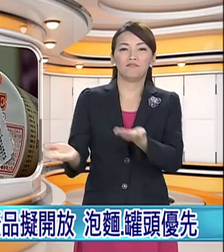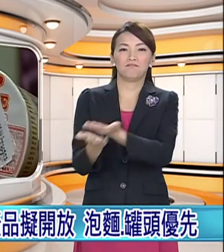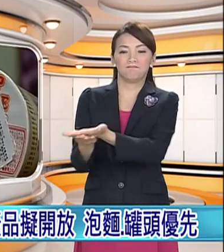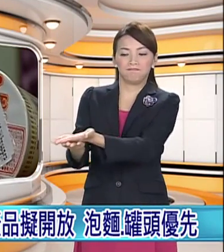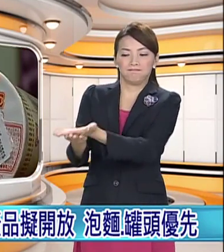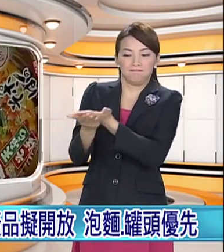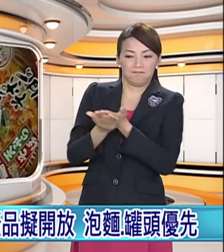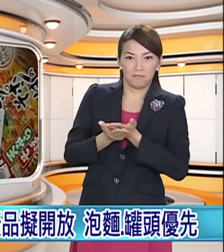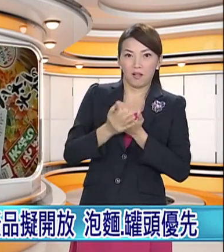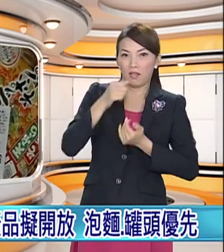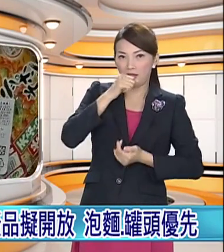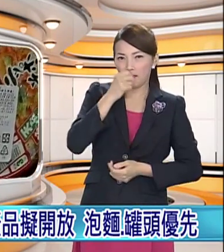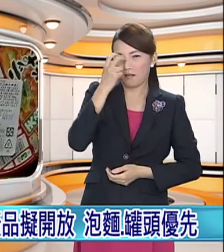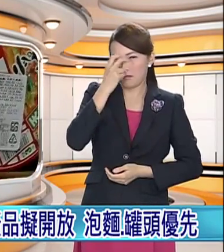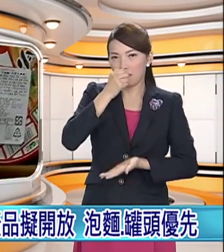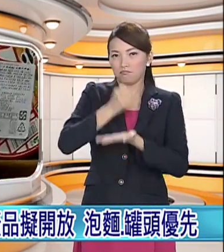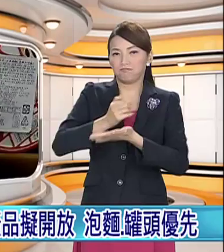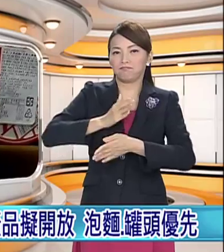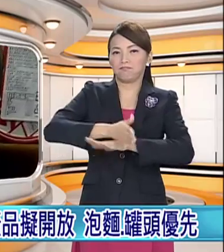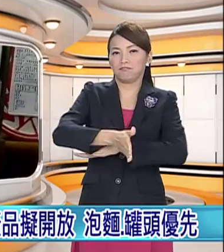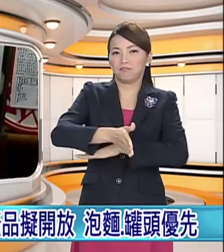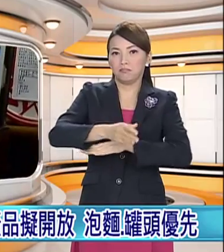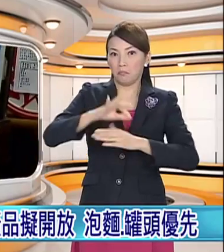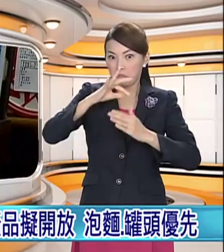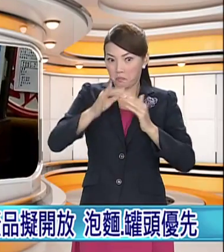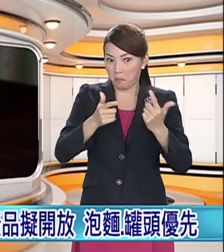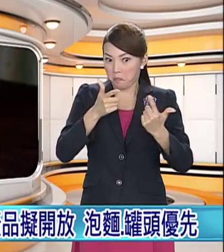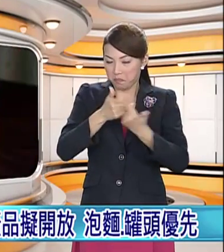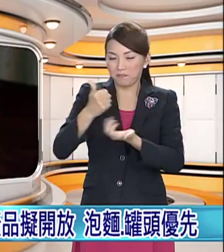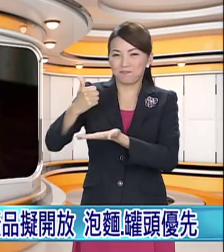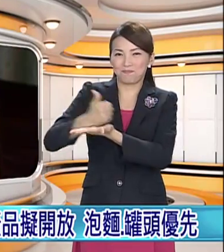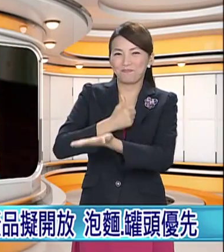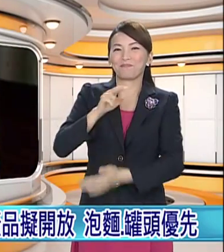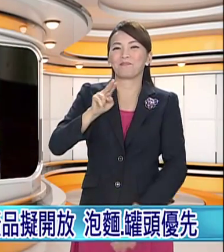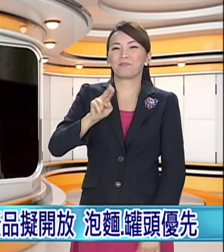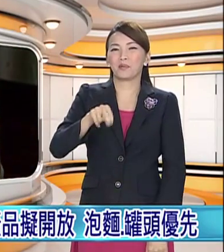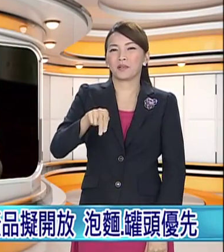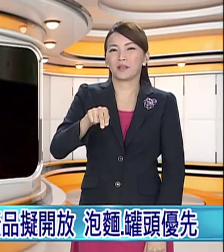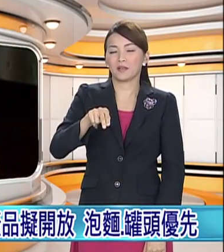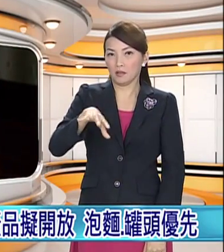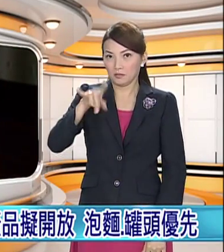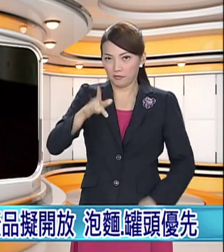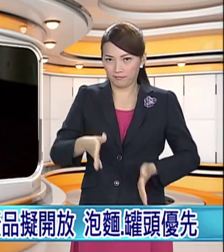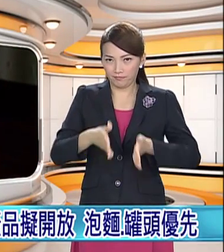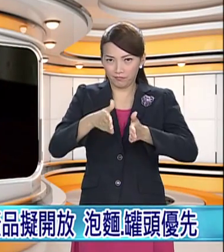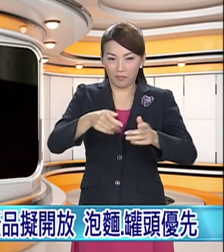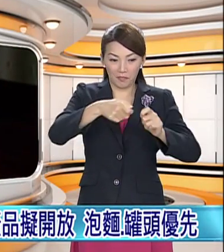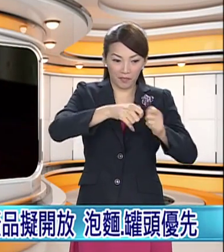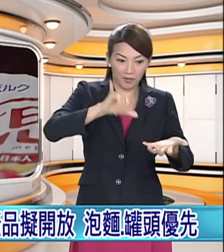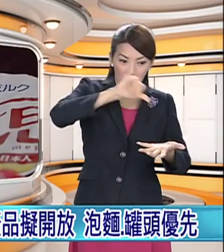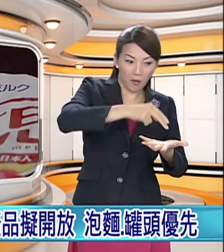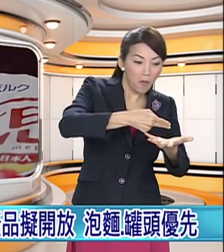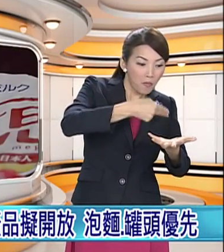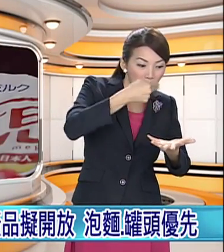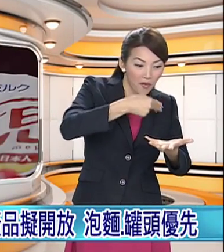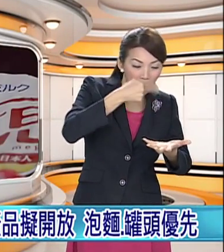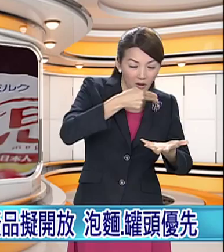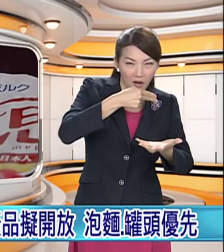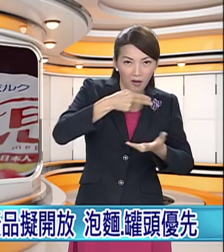的话，我国将会有条件的考虑开放部分产品。而目前初步规